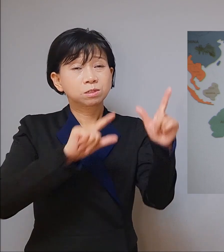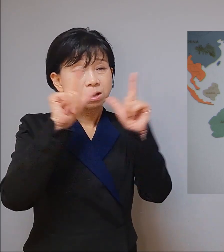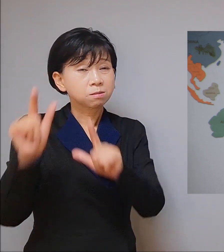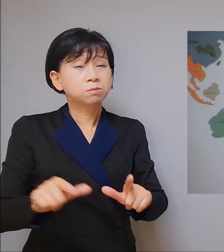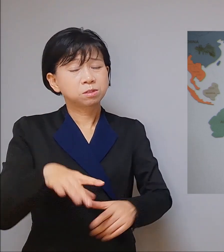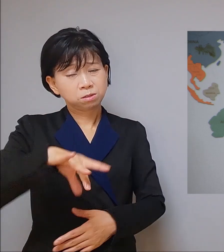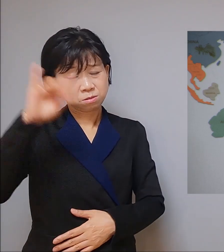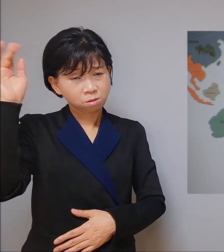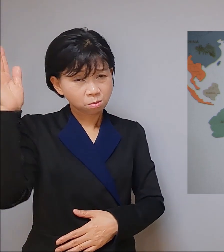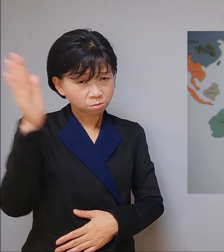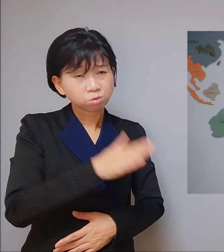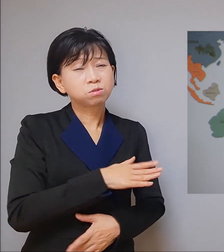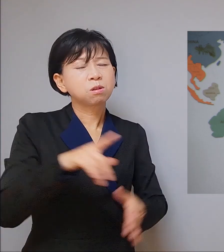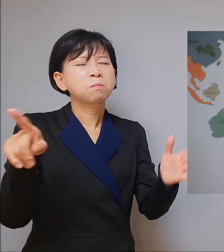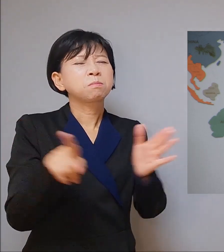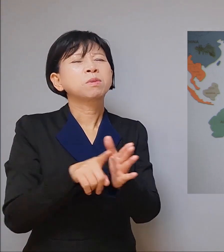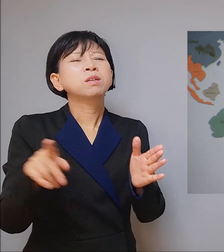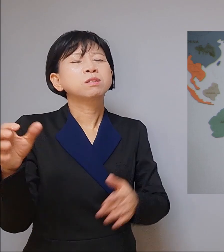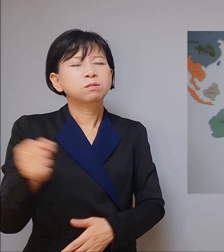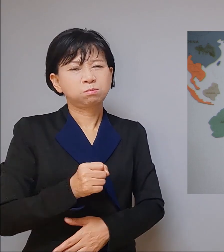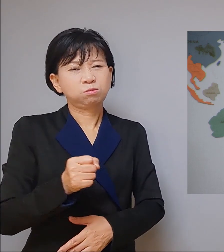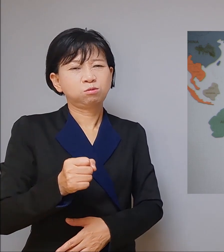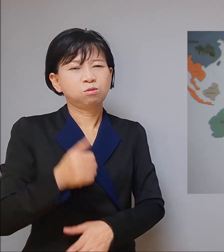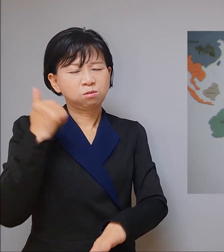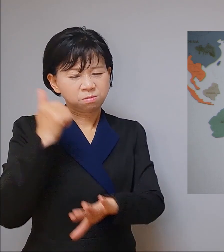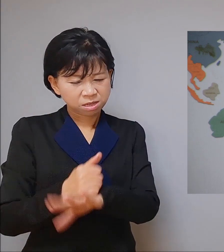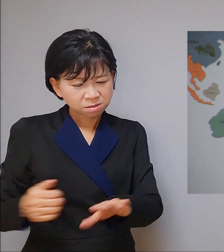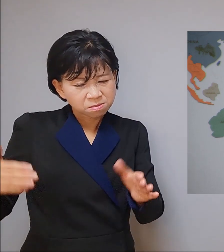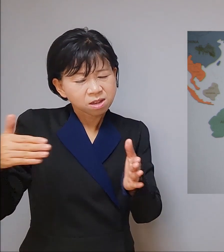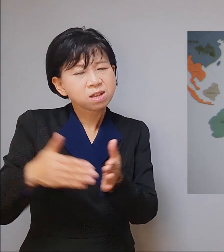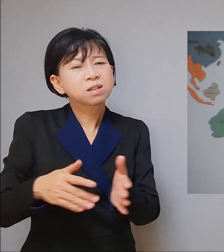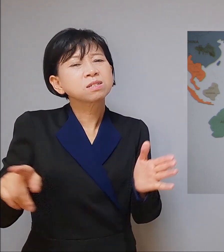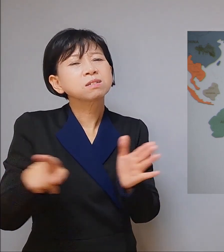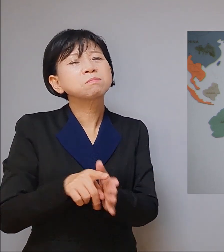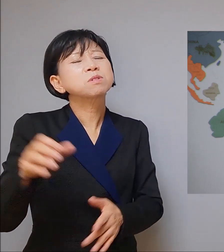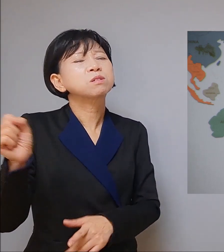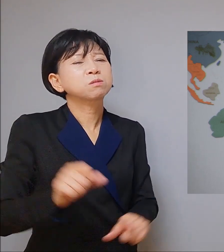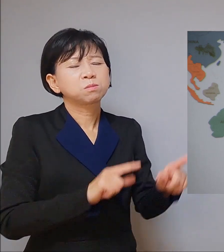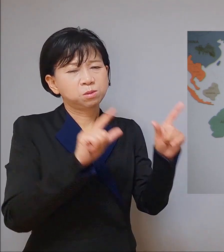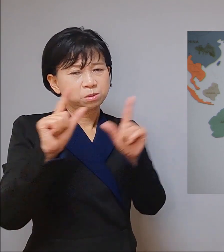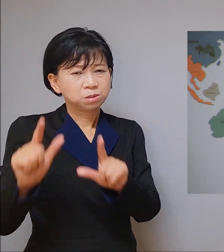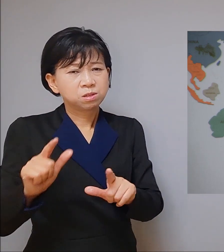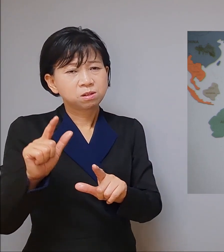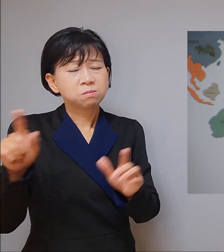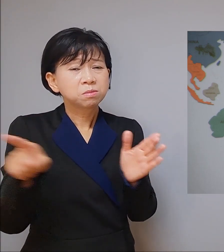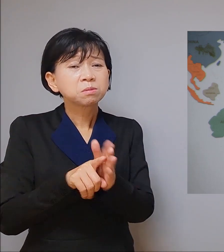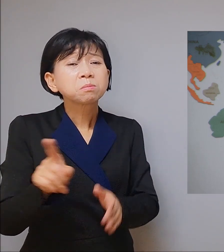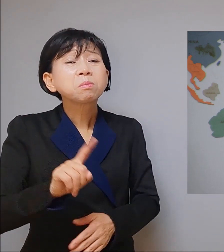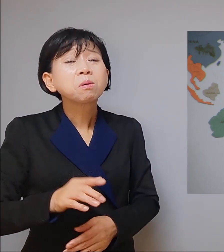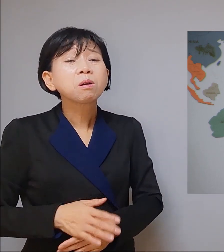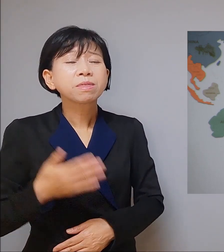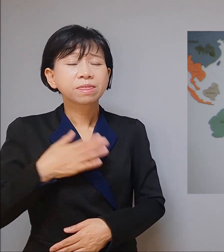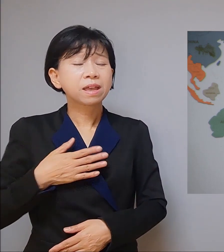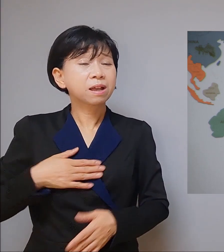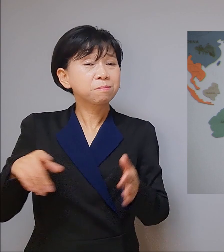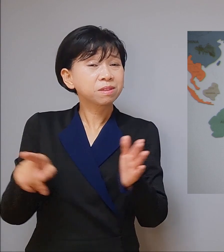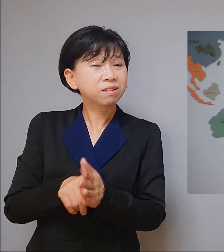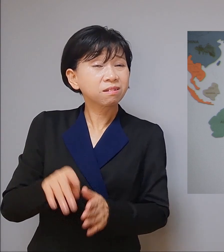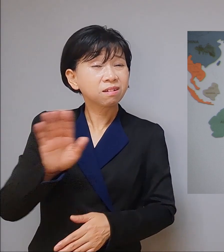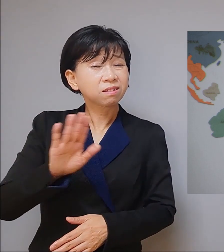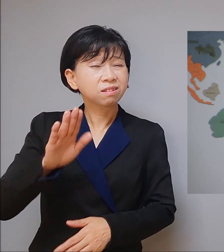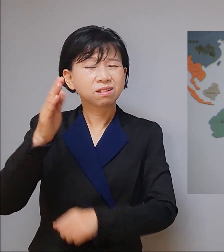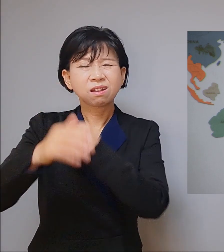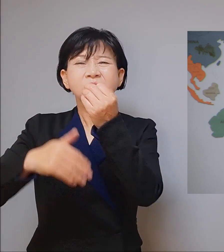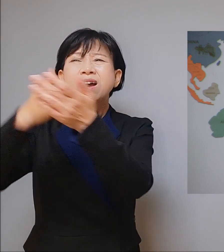끝까지 믿음으로 사는 삶입니다. 믿음으로 사는 삶은 뭡니까? 믿음은 하나님을 그저 내가 믿는 것이 아니라 하나님을